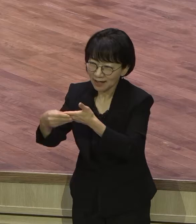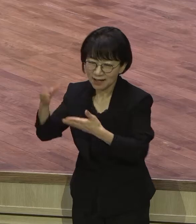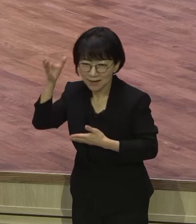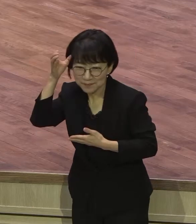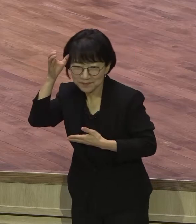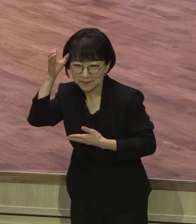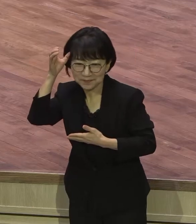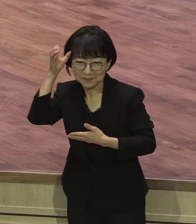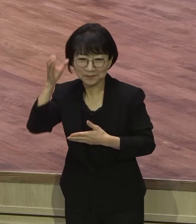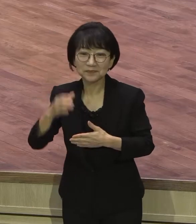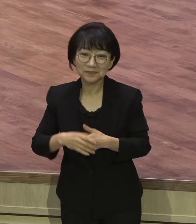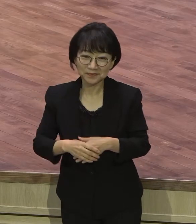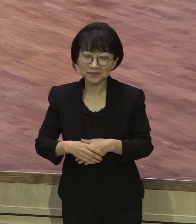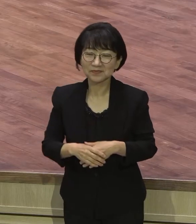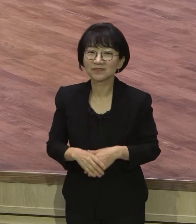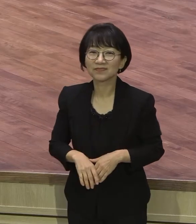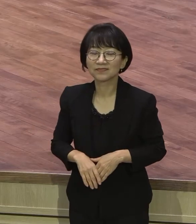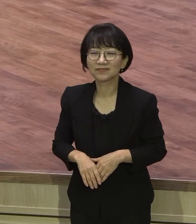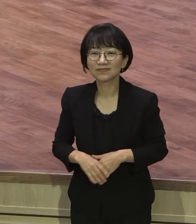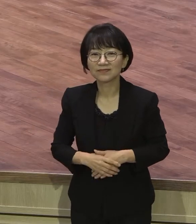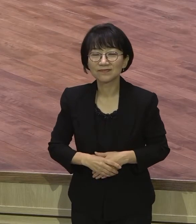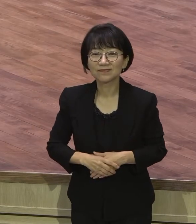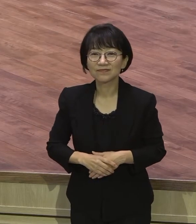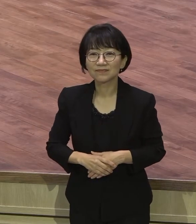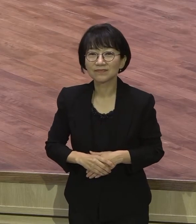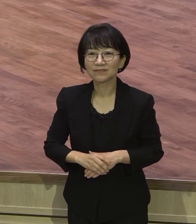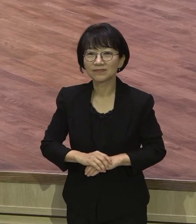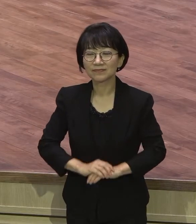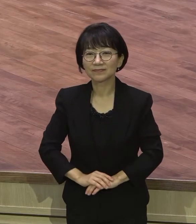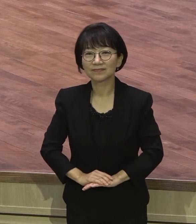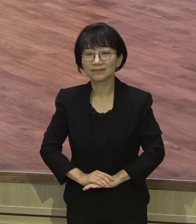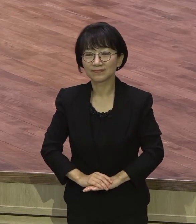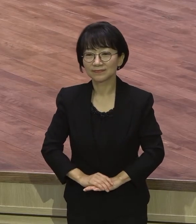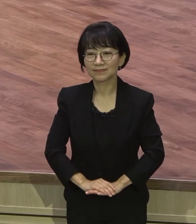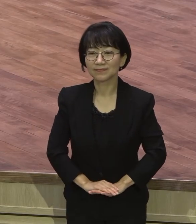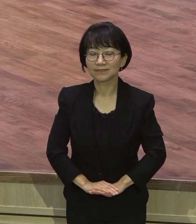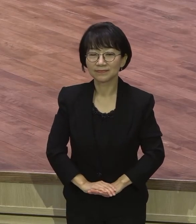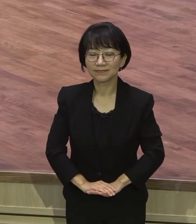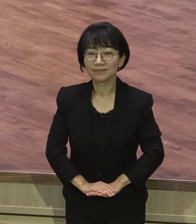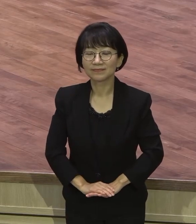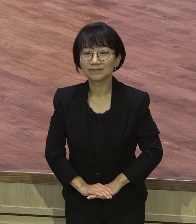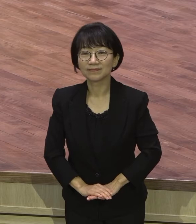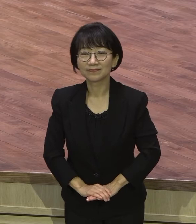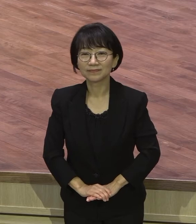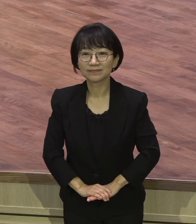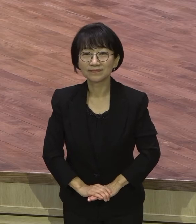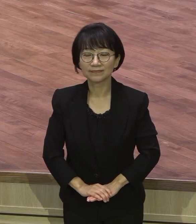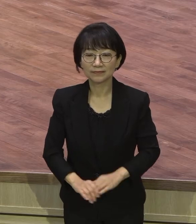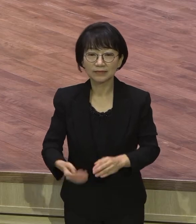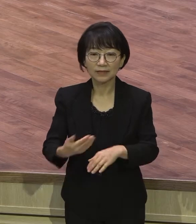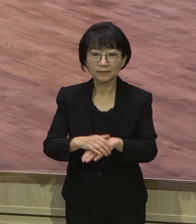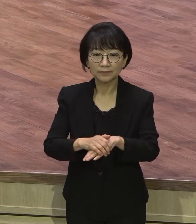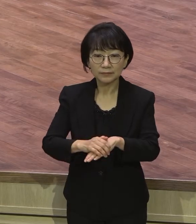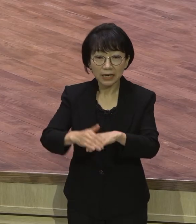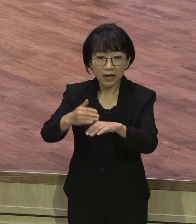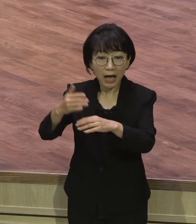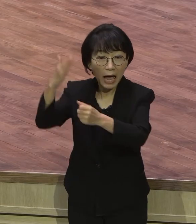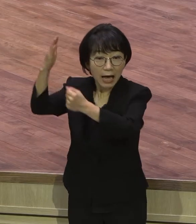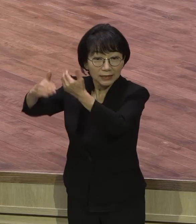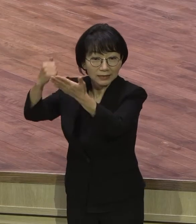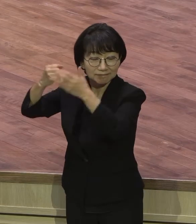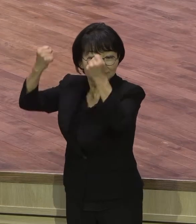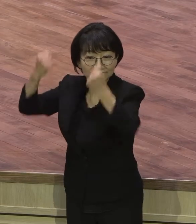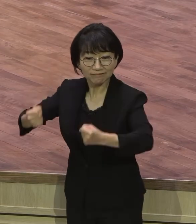맥주감사절기를 지키는 거예요. 자, 감사에 대해서 이런 말이 있어요. 하나님이 거하시는 곳이 두 곳이